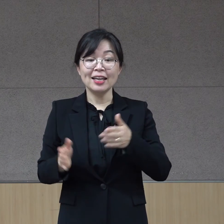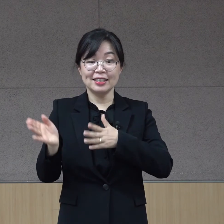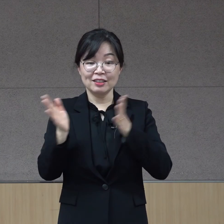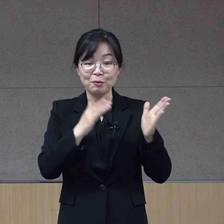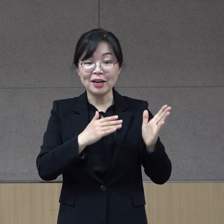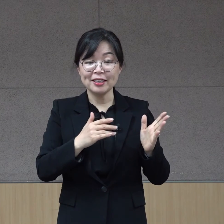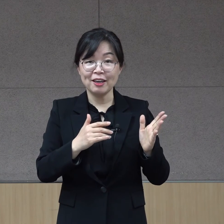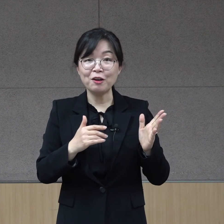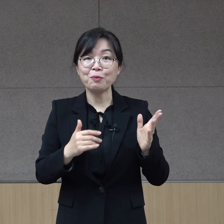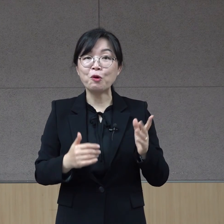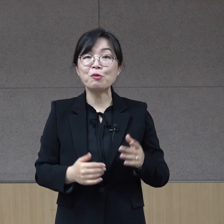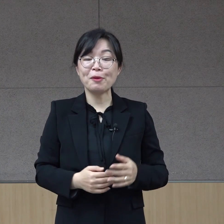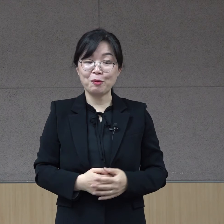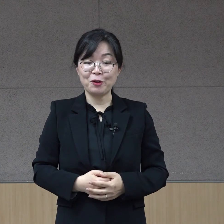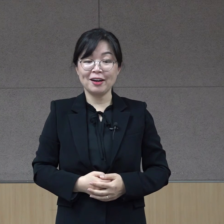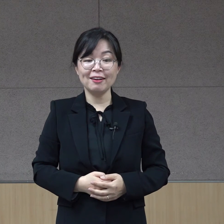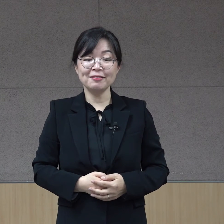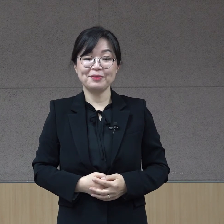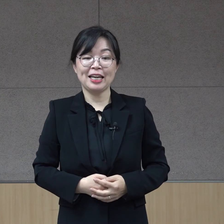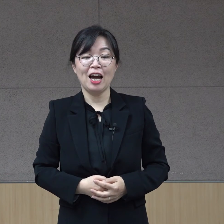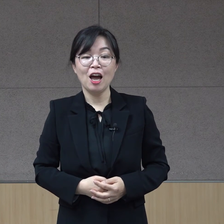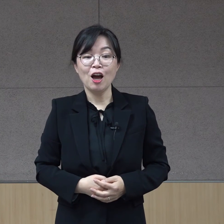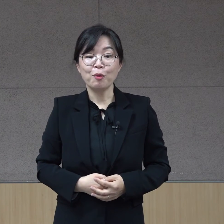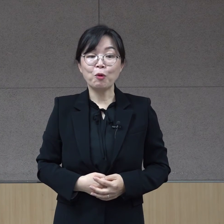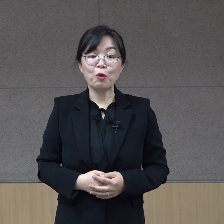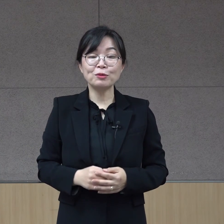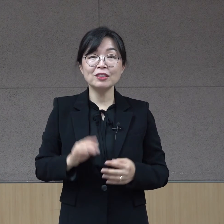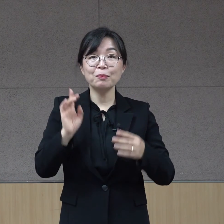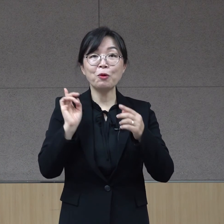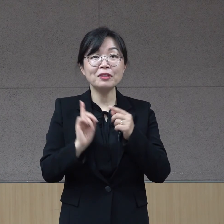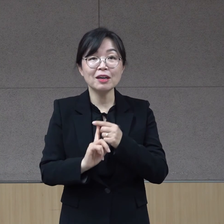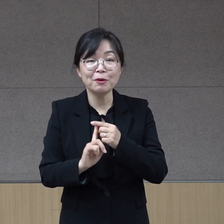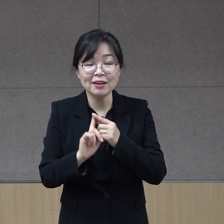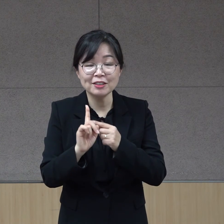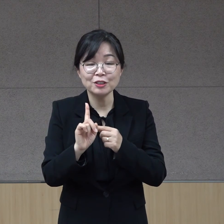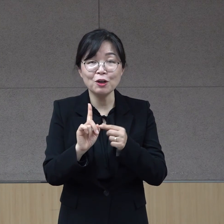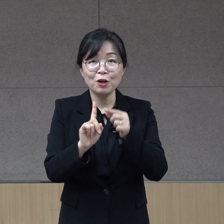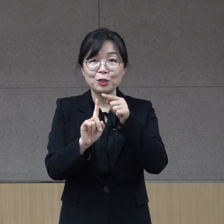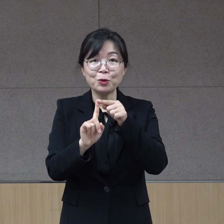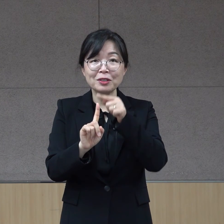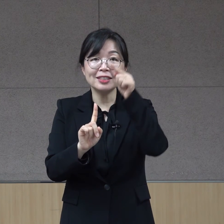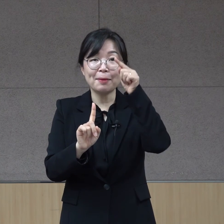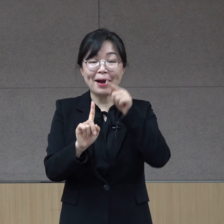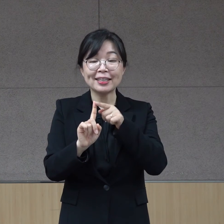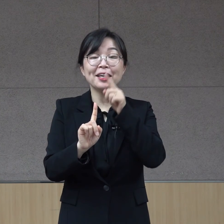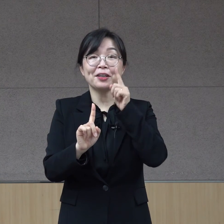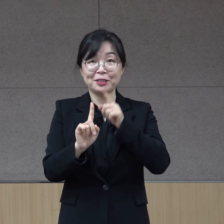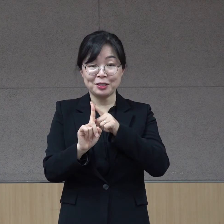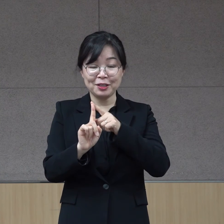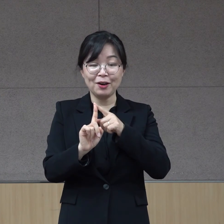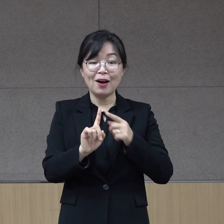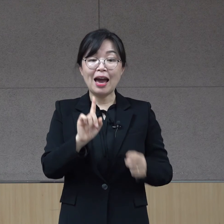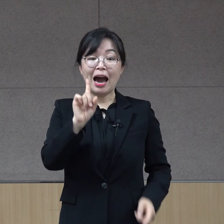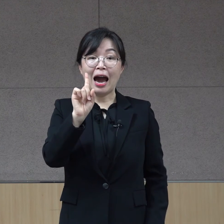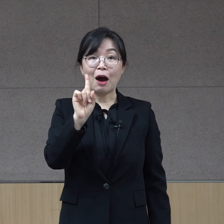자, 넘어갈게요. 모음을 배워볼까요? 자, 모음은 포인트가 뭐라고 했었죠? 손끝의 방향이라고 했었어요.